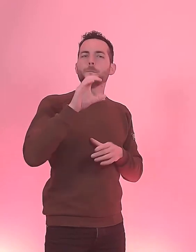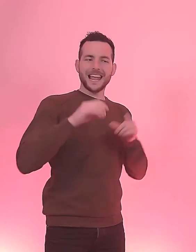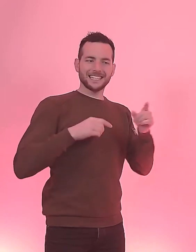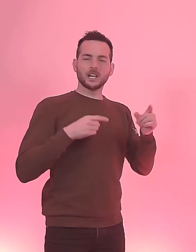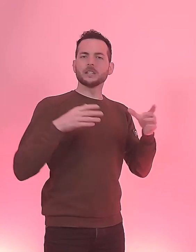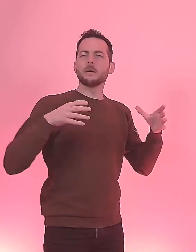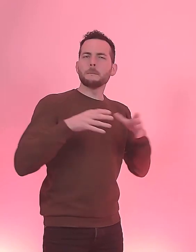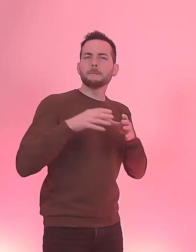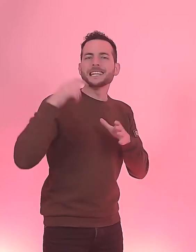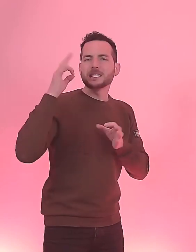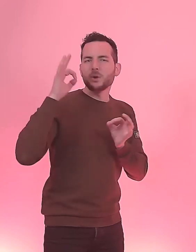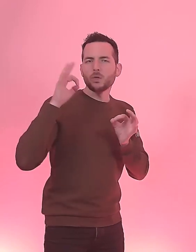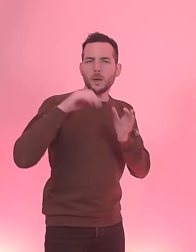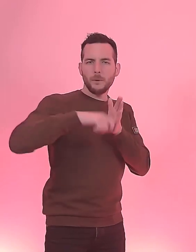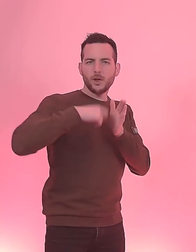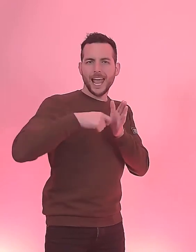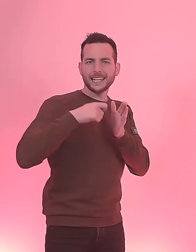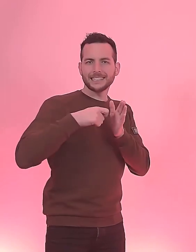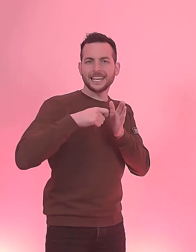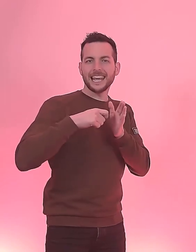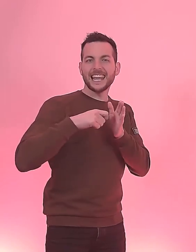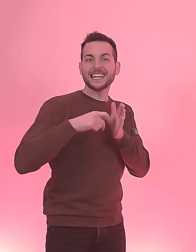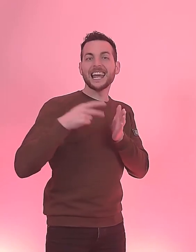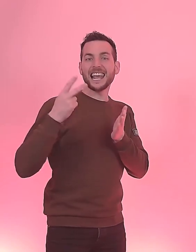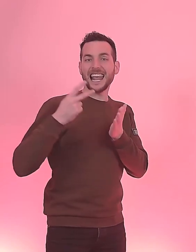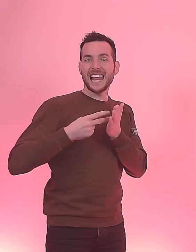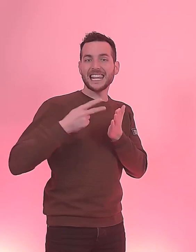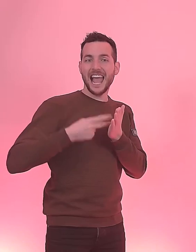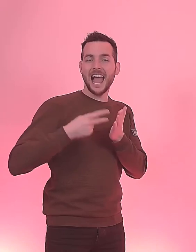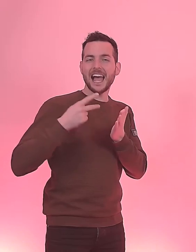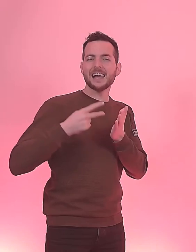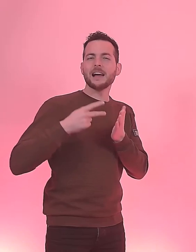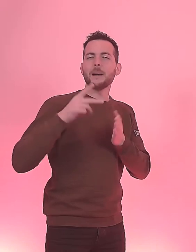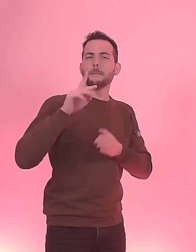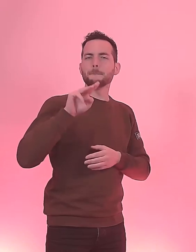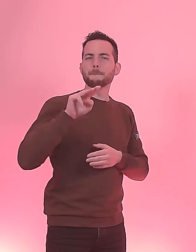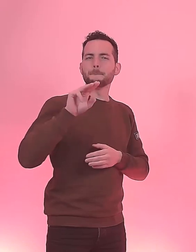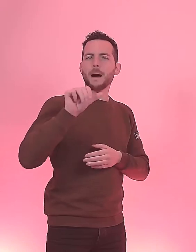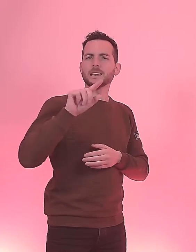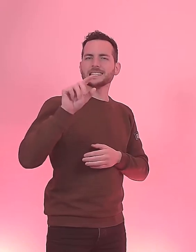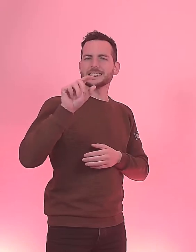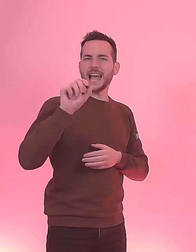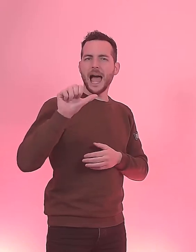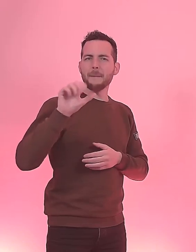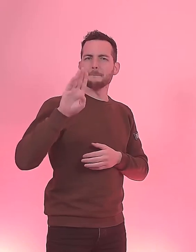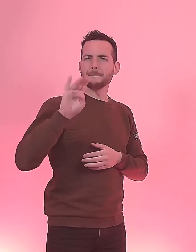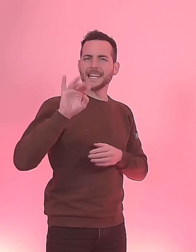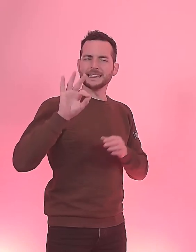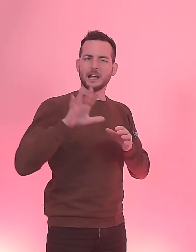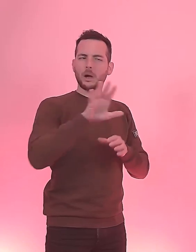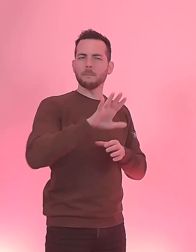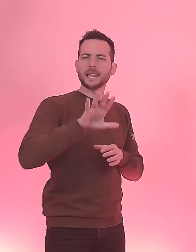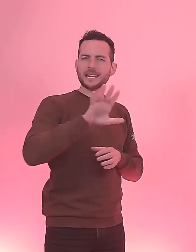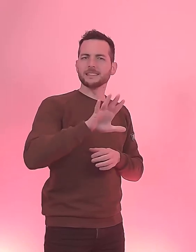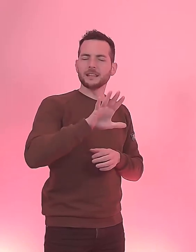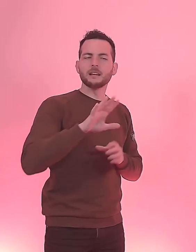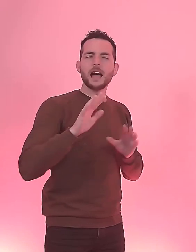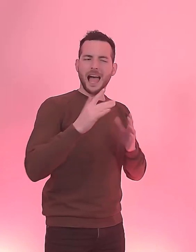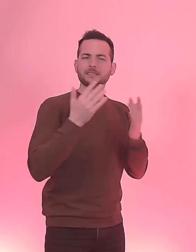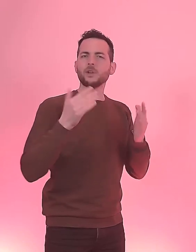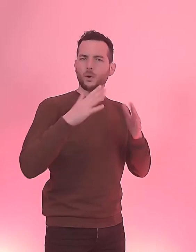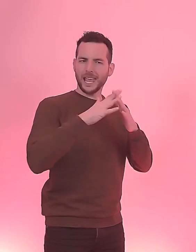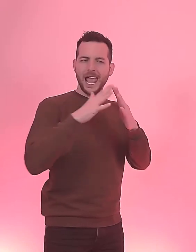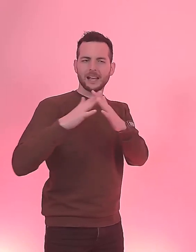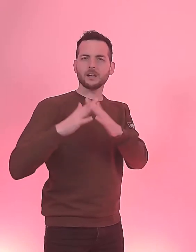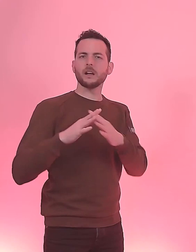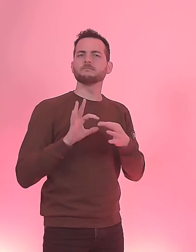bijzonder project hebben in kenia en met name in het gebied bosgebied in noorden van kenia en daar hebben we een relatie met een aantal kerken